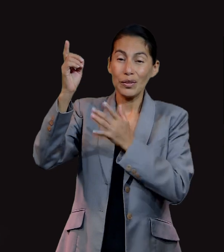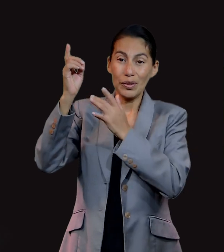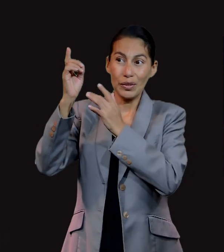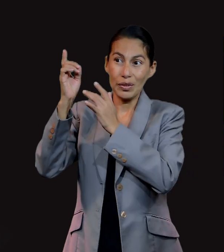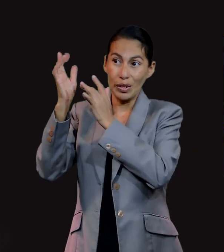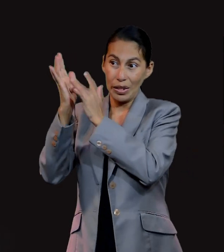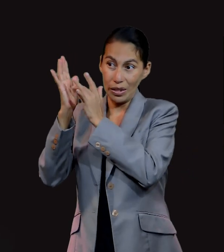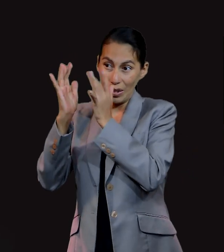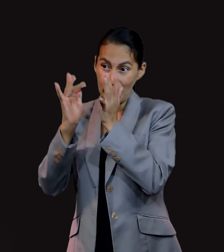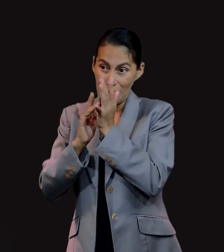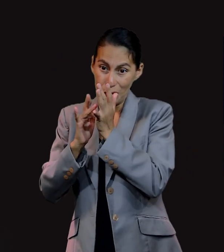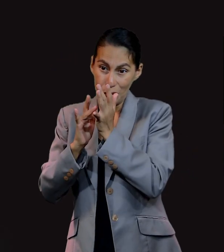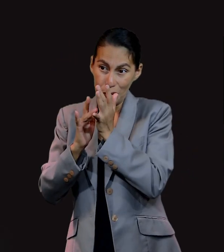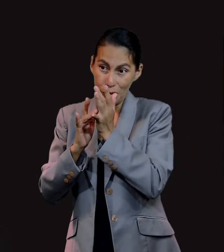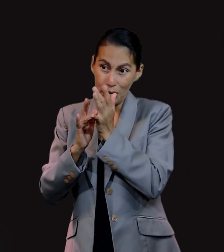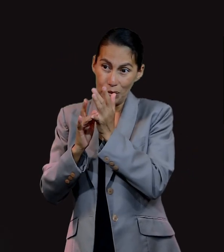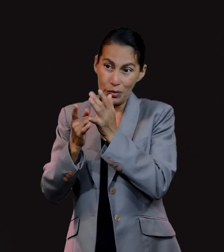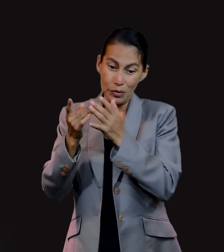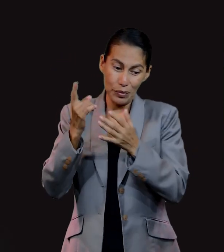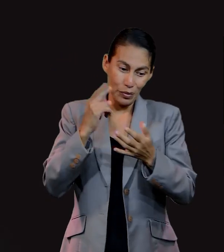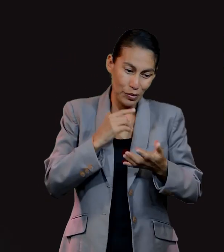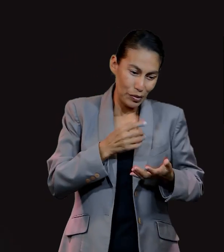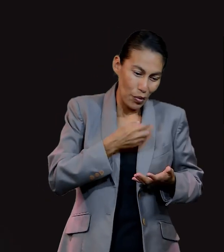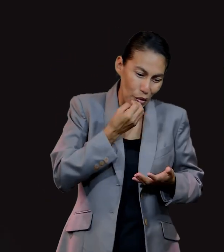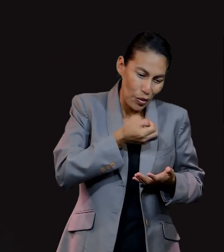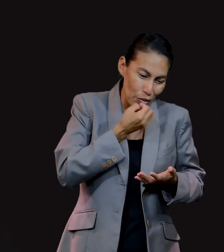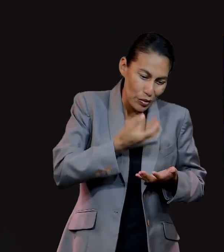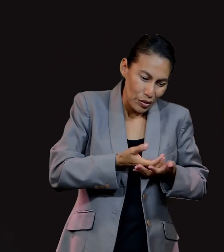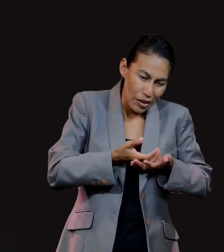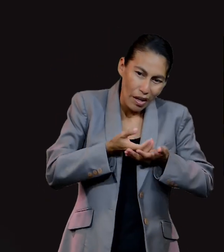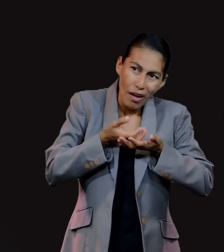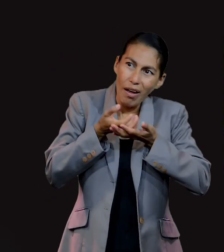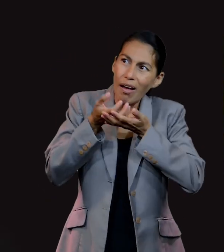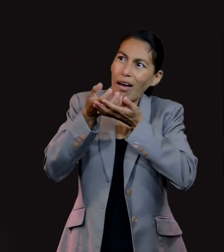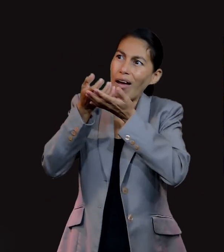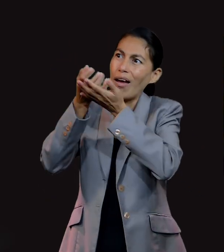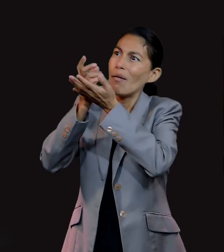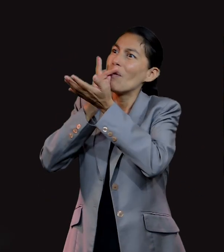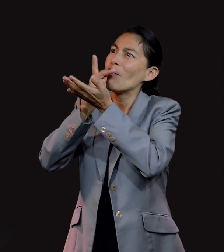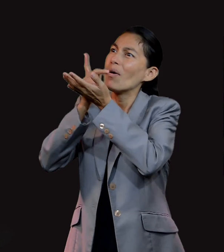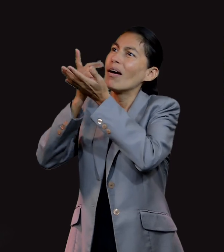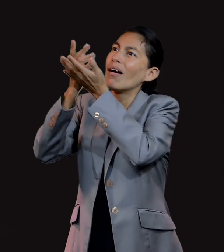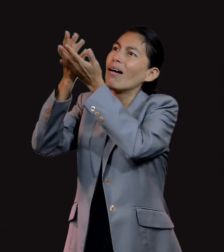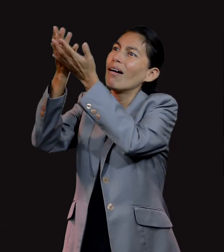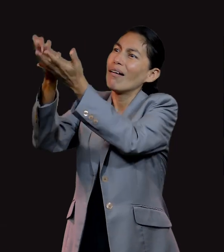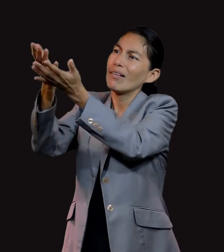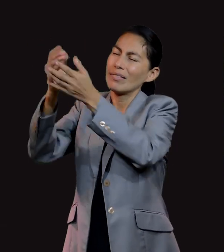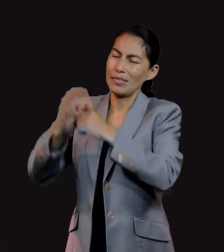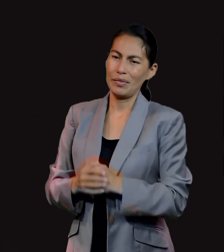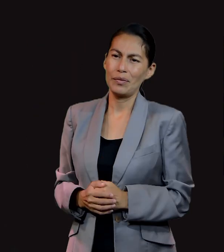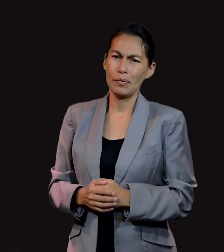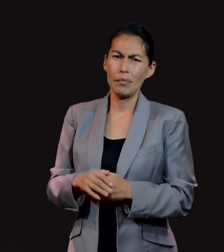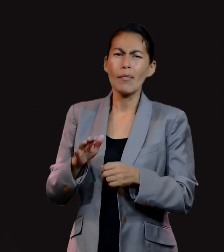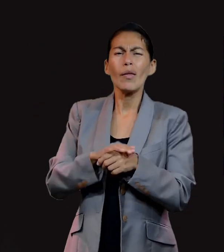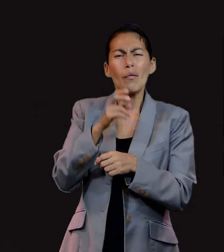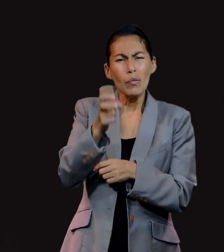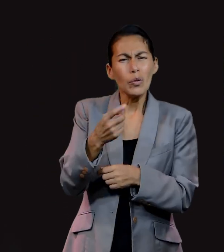de la intercesión divina de Jesucristo por eso pedimos en el nombre de Jesús